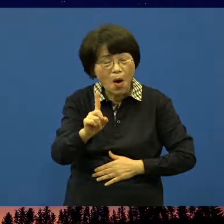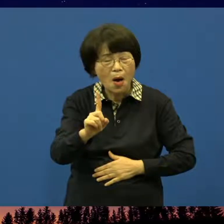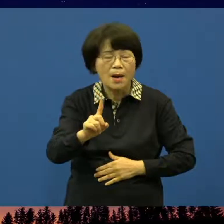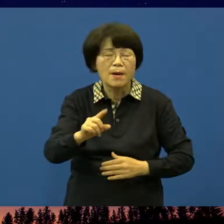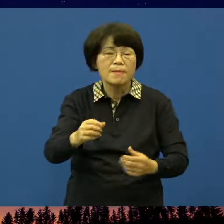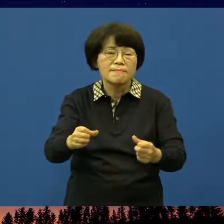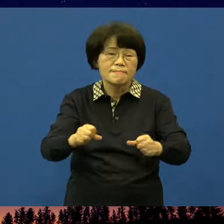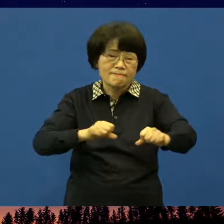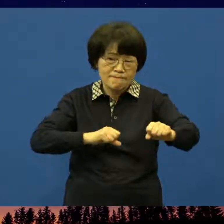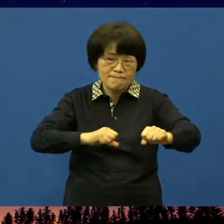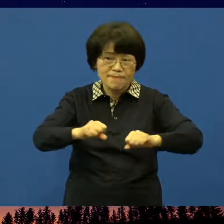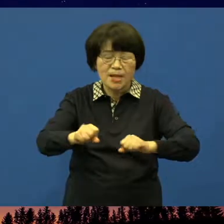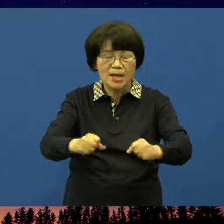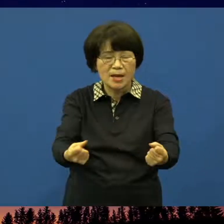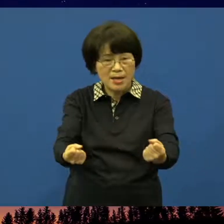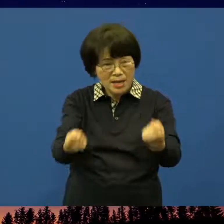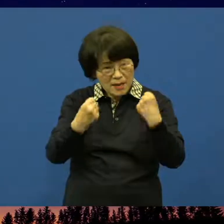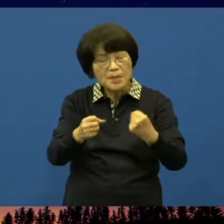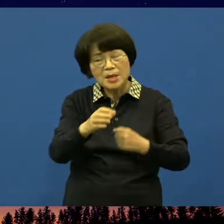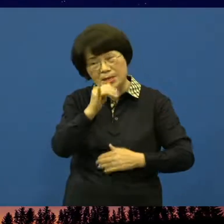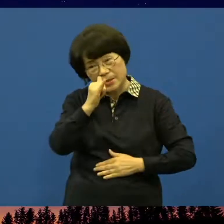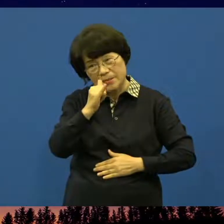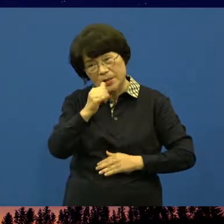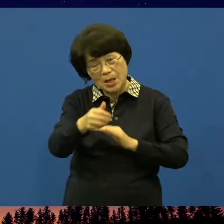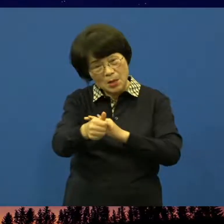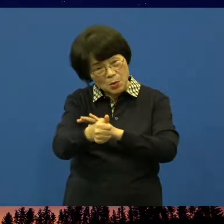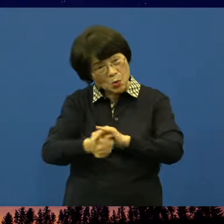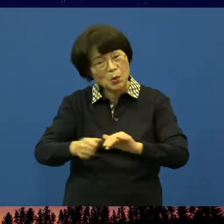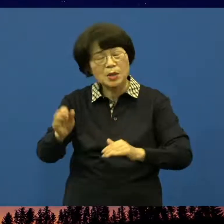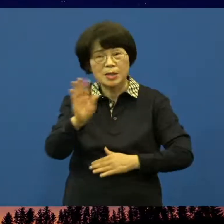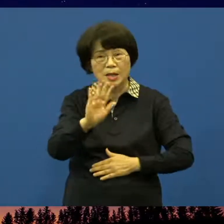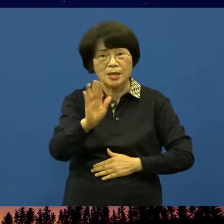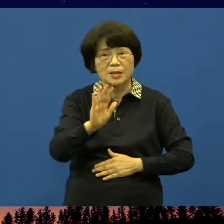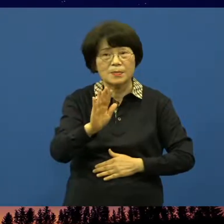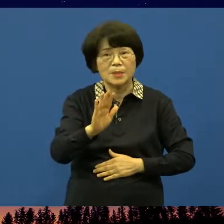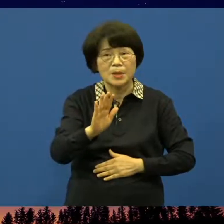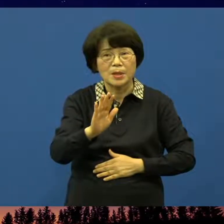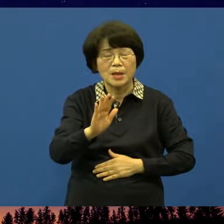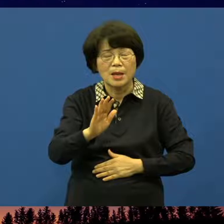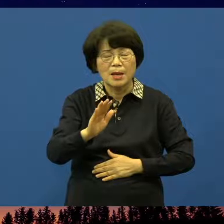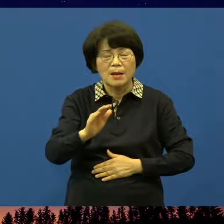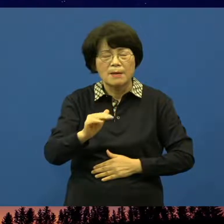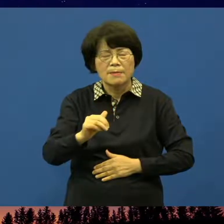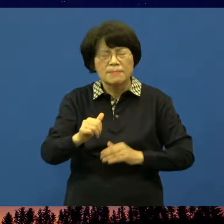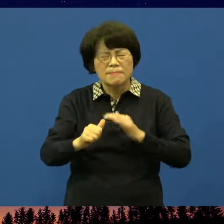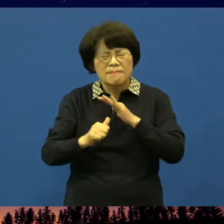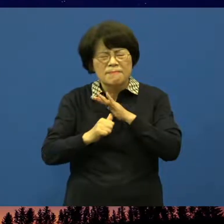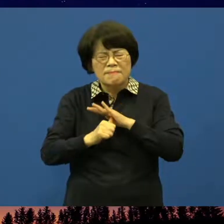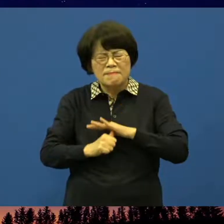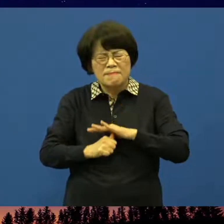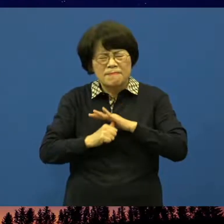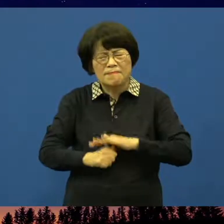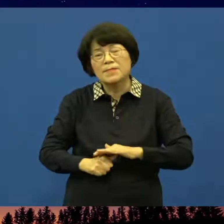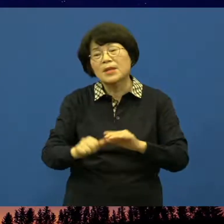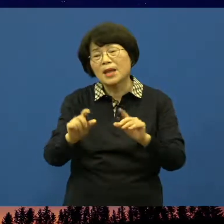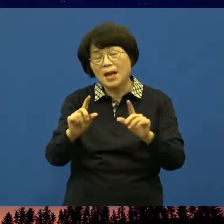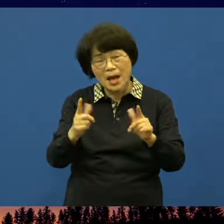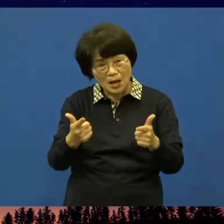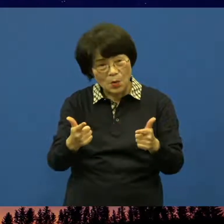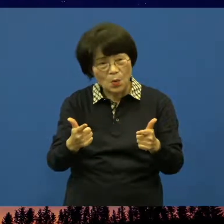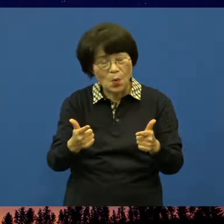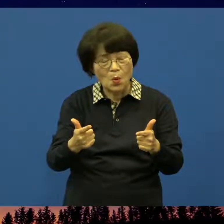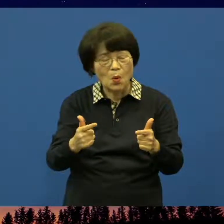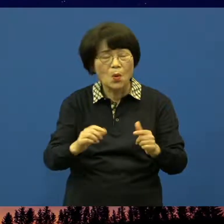역동적이라는 거예요. 소극적이지 않다는 거예요. 단순히 버텨내는 삶이 아니에요.